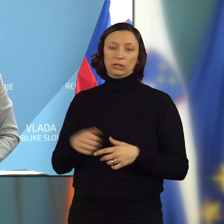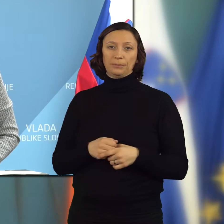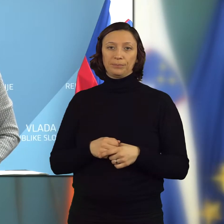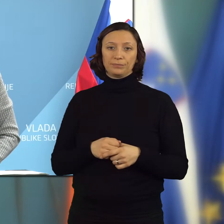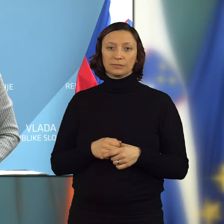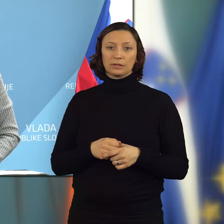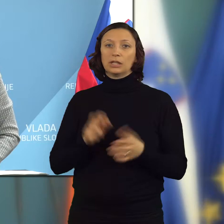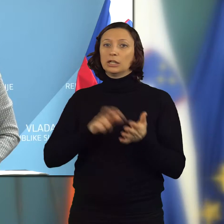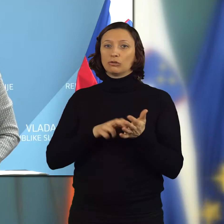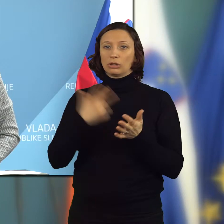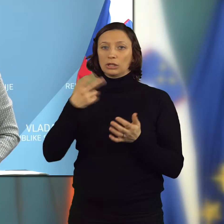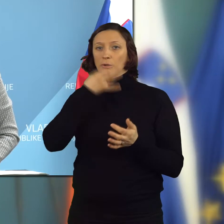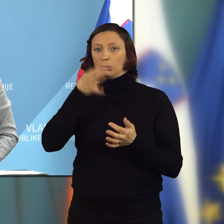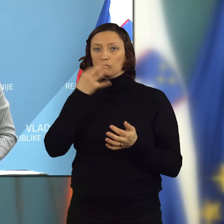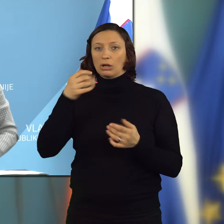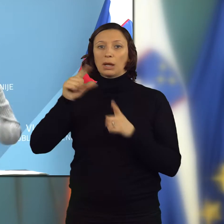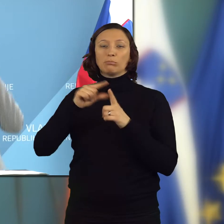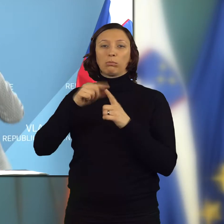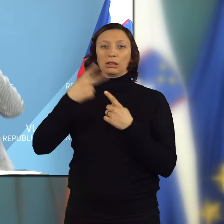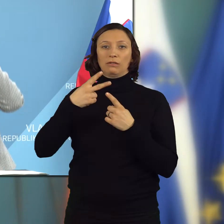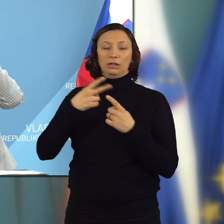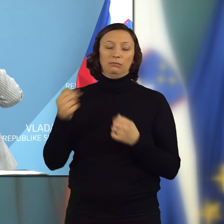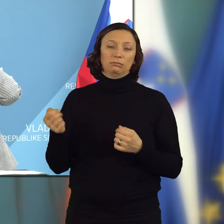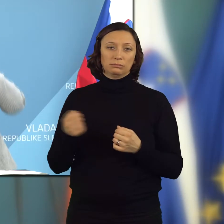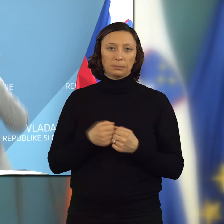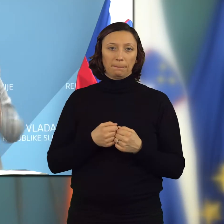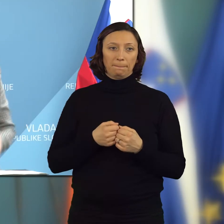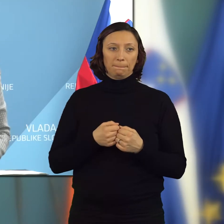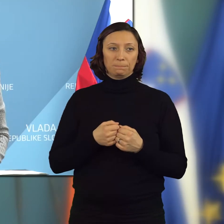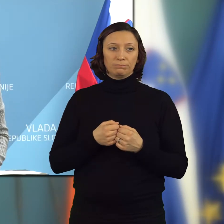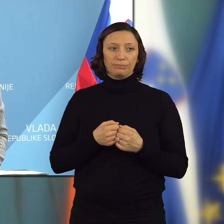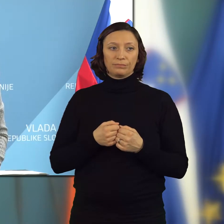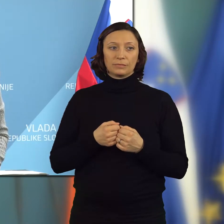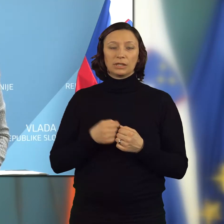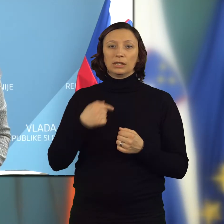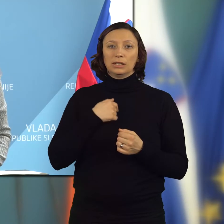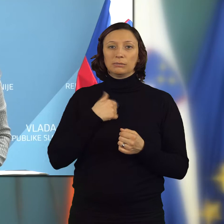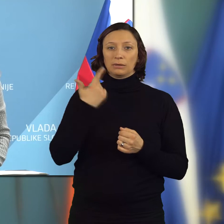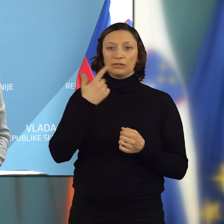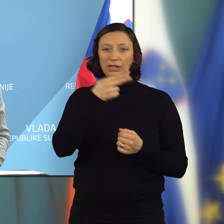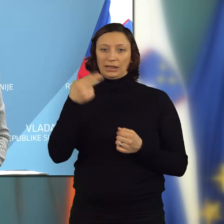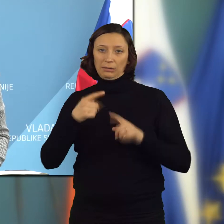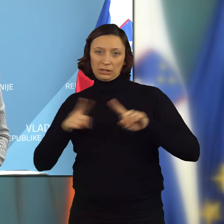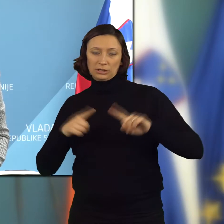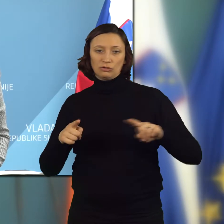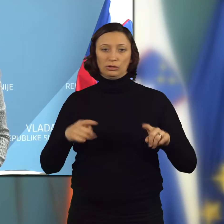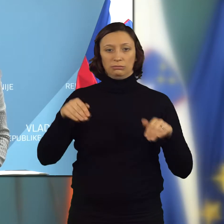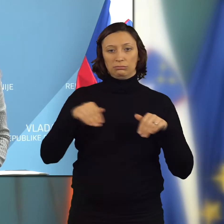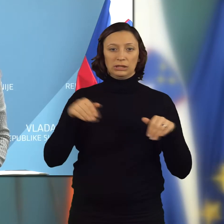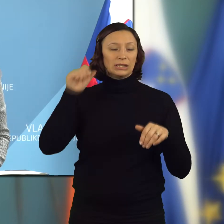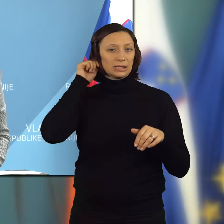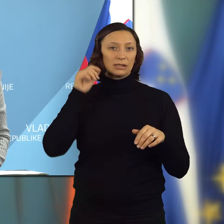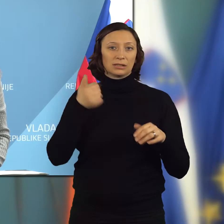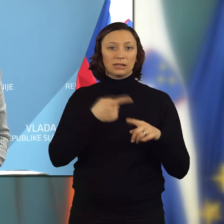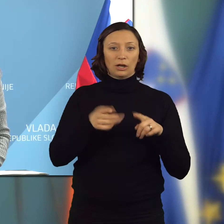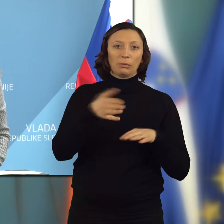institucije. Imamo še 3 vprašanja, TV, Planet in potem TV Slovenija. Jaz bom imel 2 temi, gospa ministrica, ki se